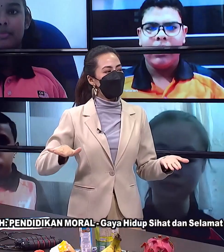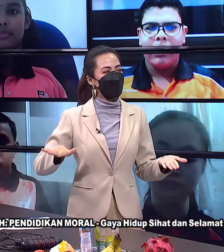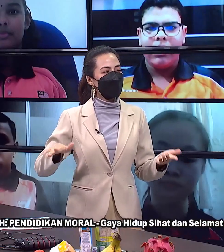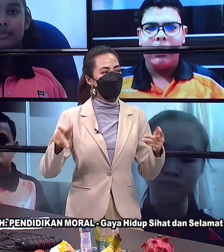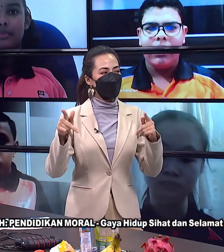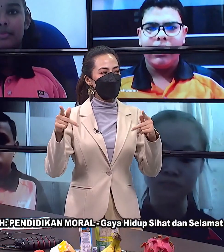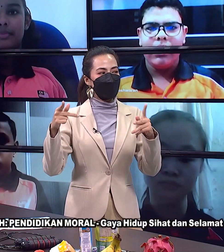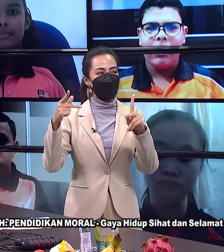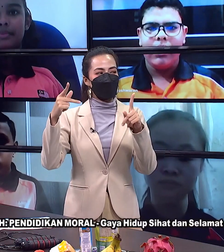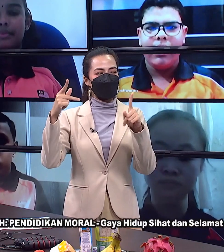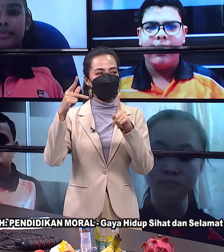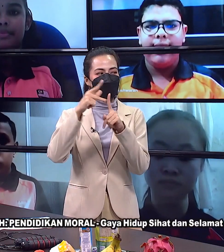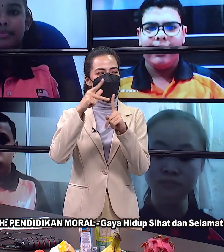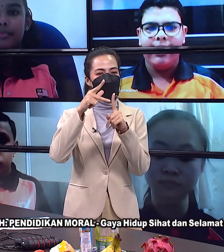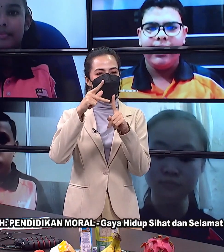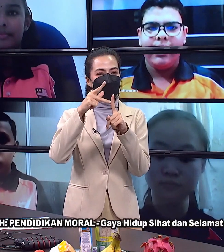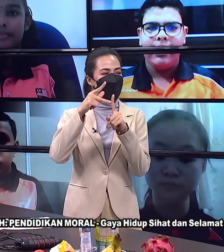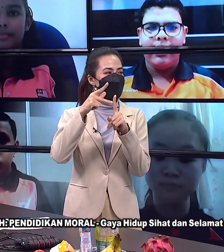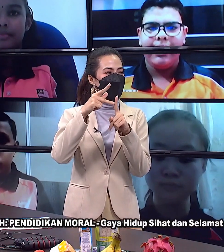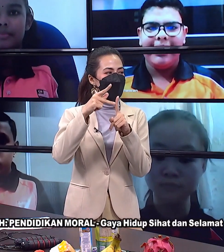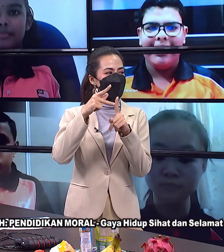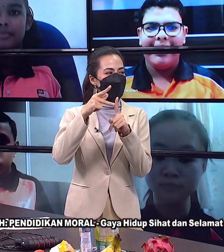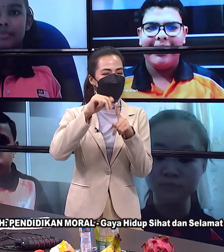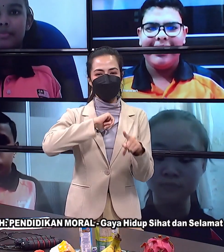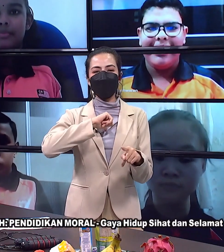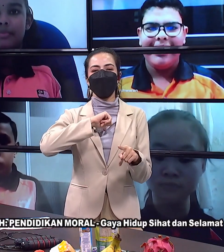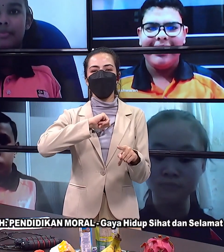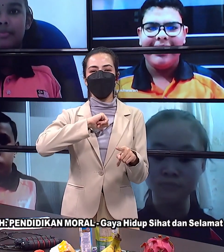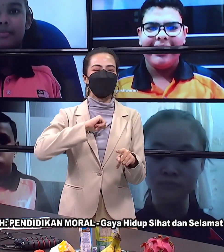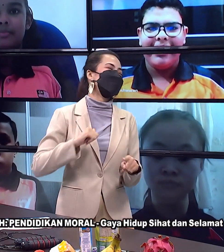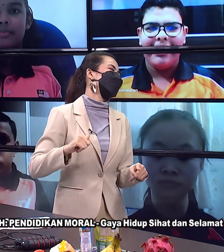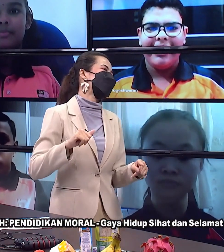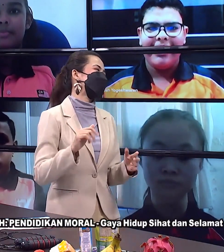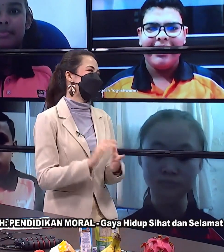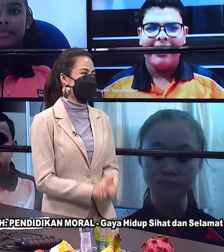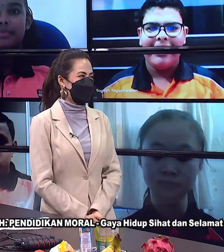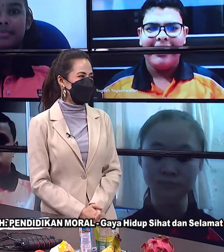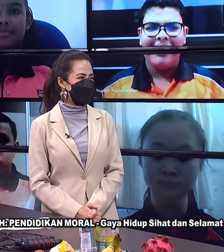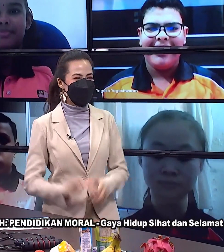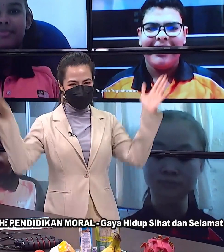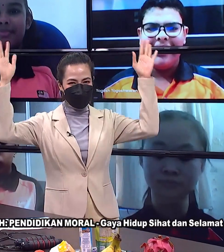Kepada. Kepada. Kepada. Diri. Diri. Ya, okey, terbaik.